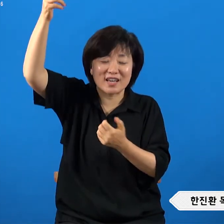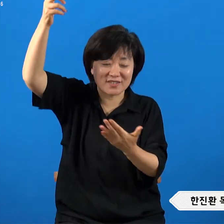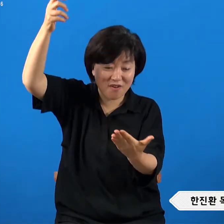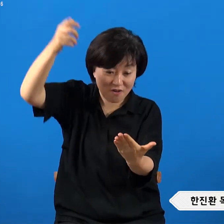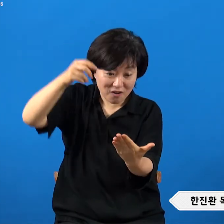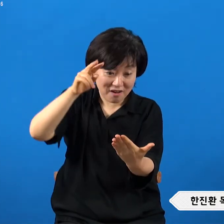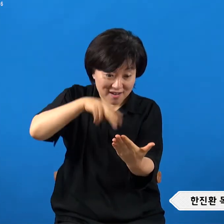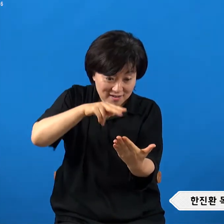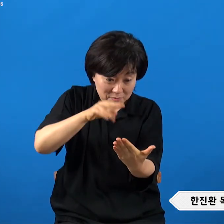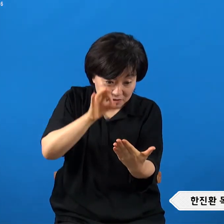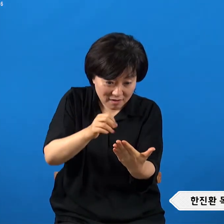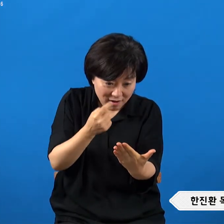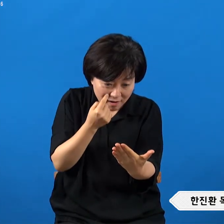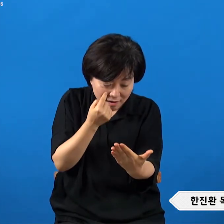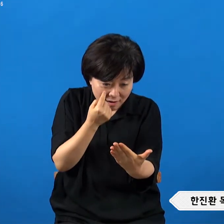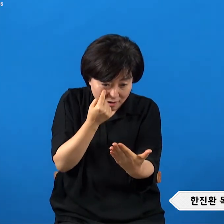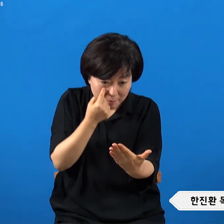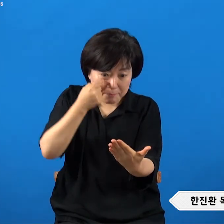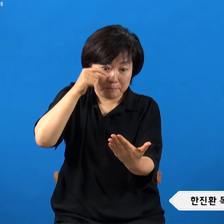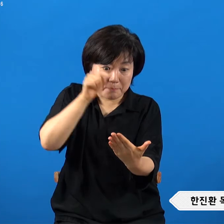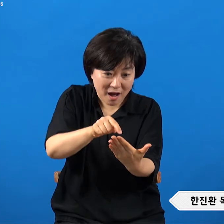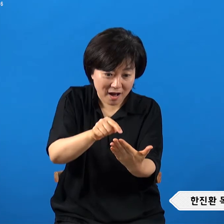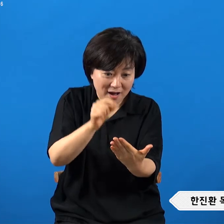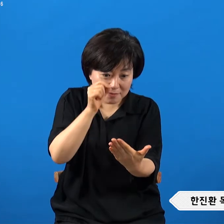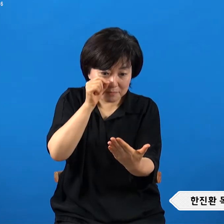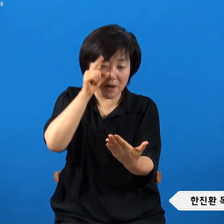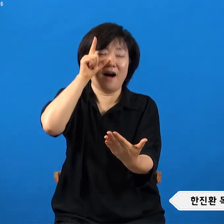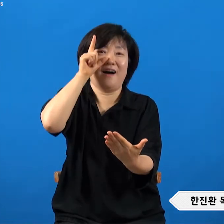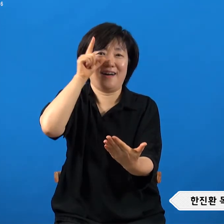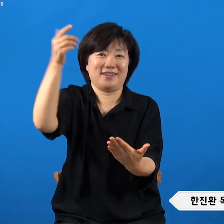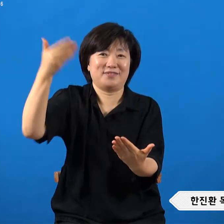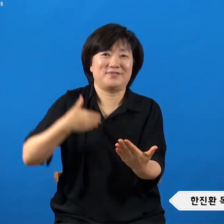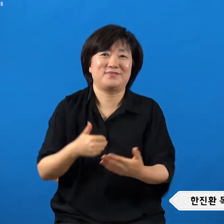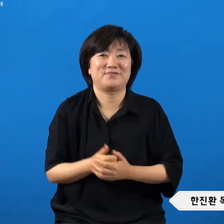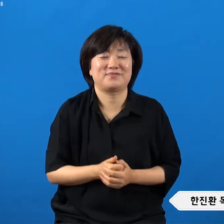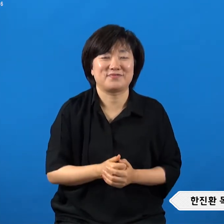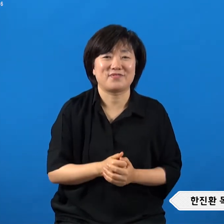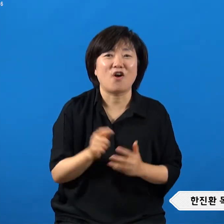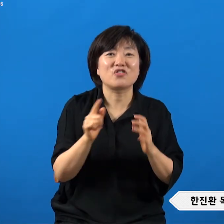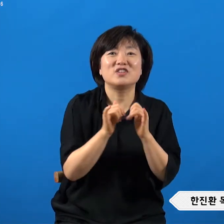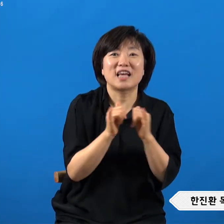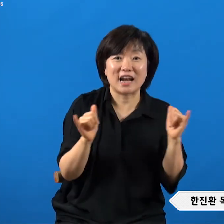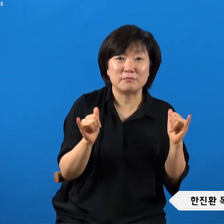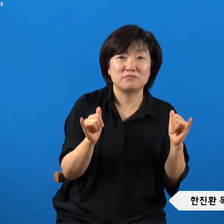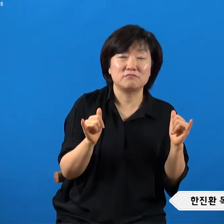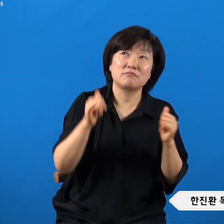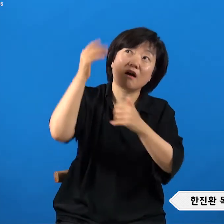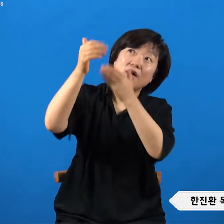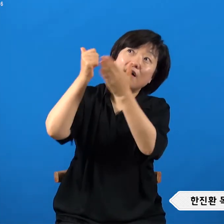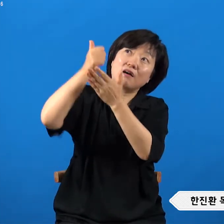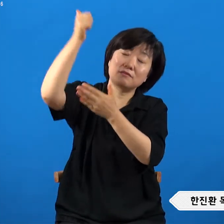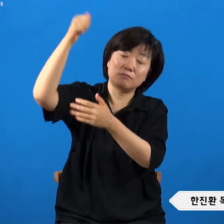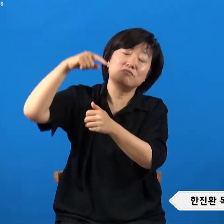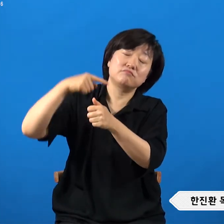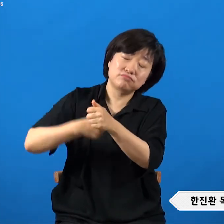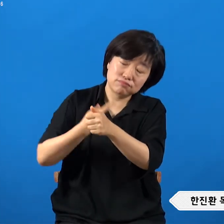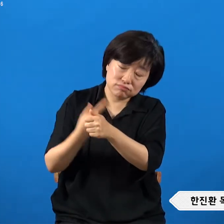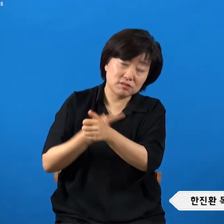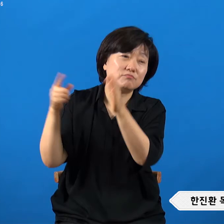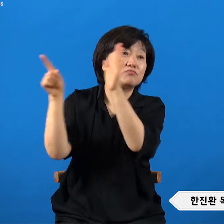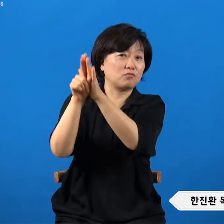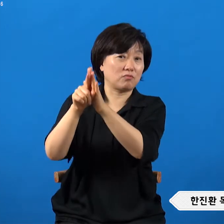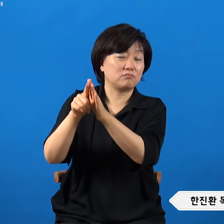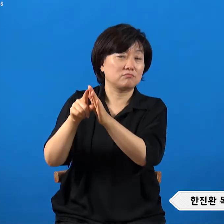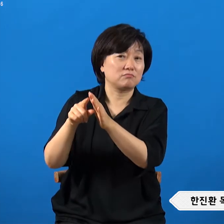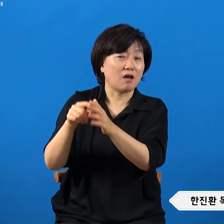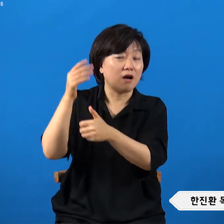진리를 아는 빛을 환하게 비추어 주신 것입니다. 어떤 분은 나는 하나님이 저절로 믿어진다,